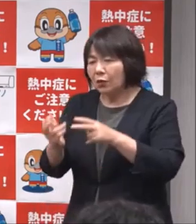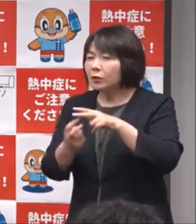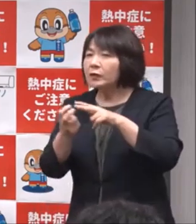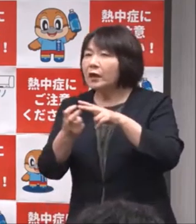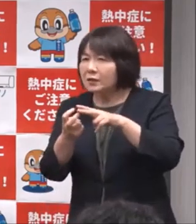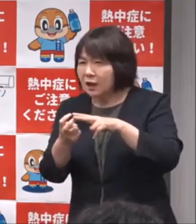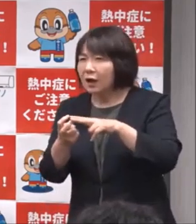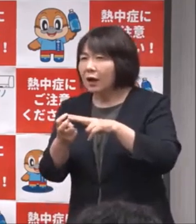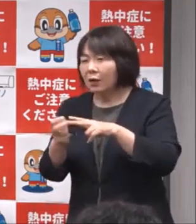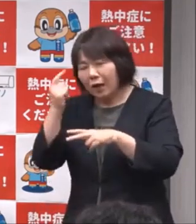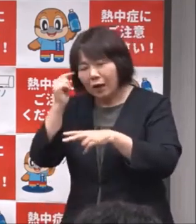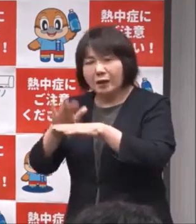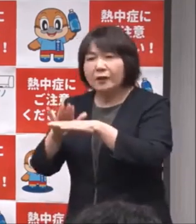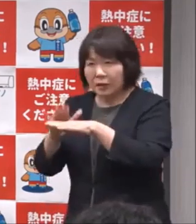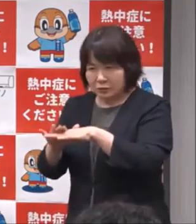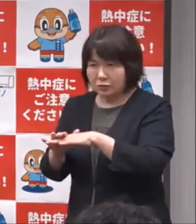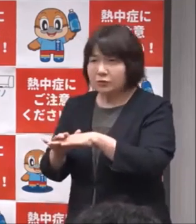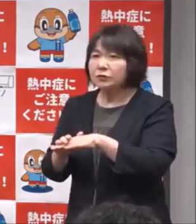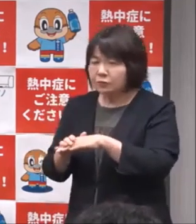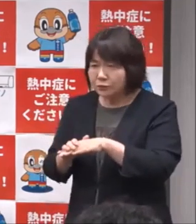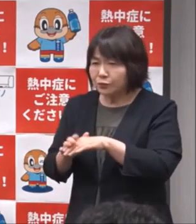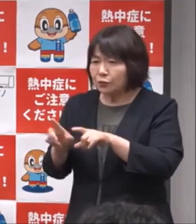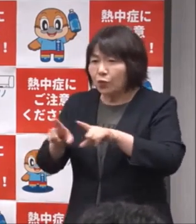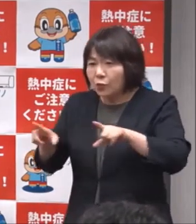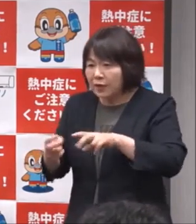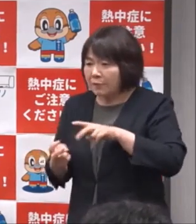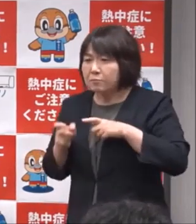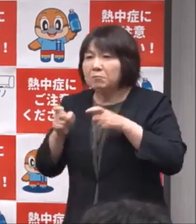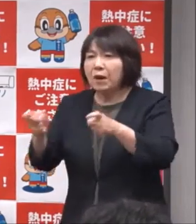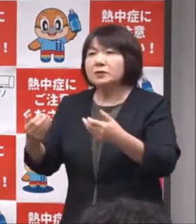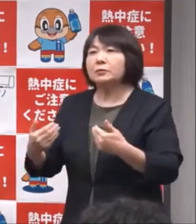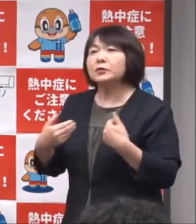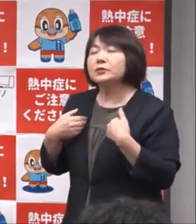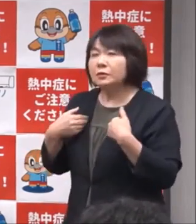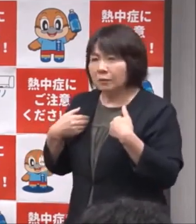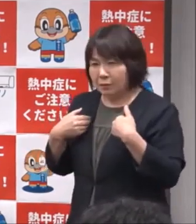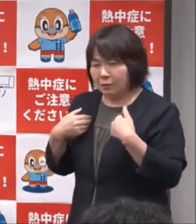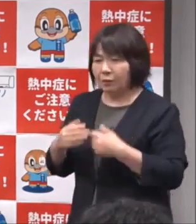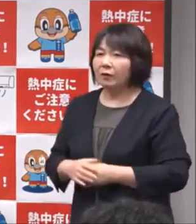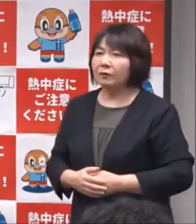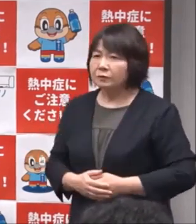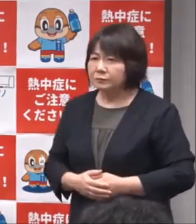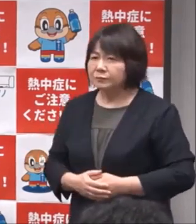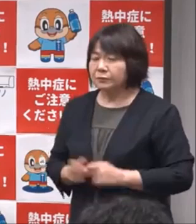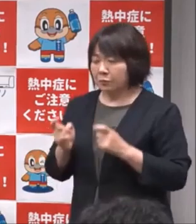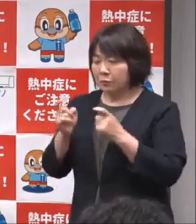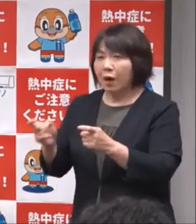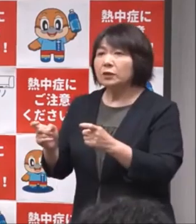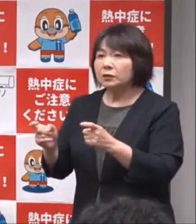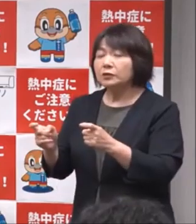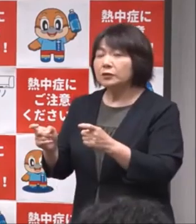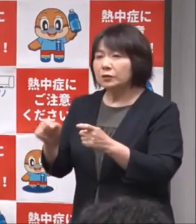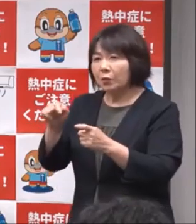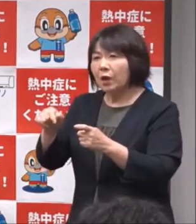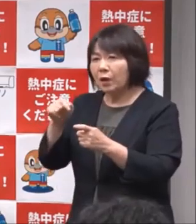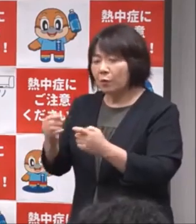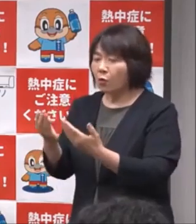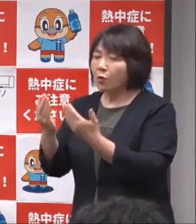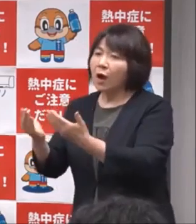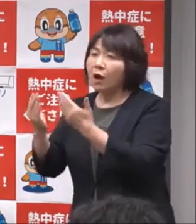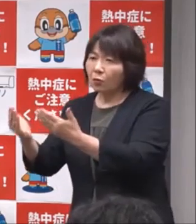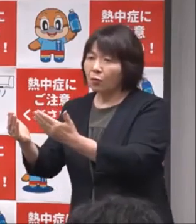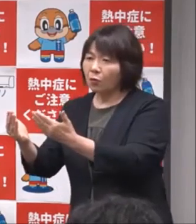だと思います。でバスも当然あの必要です。ですので、バスもある意味その学校